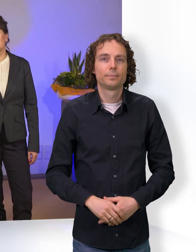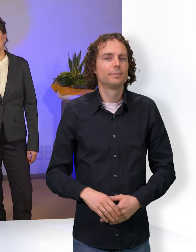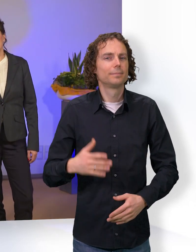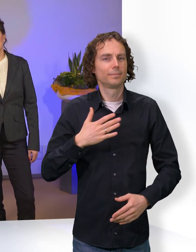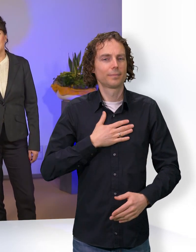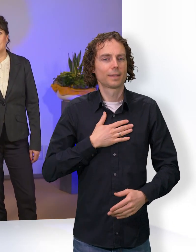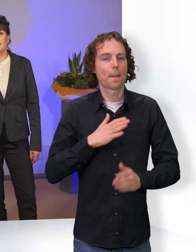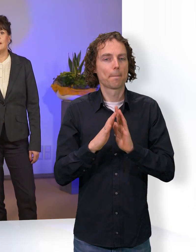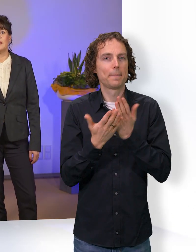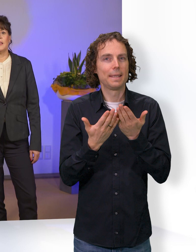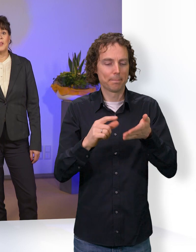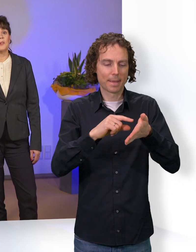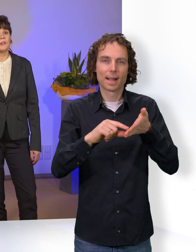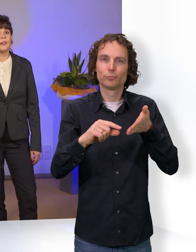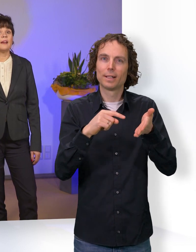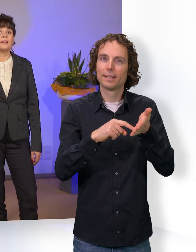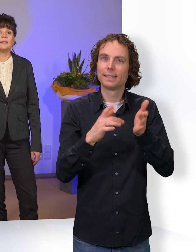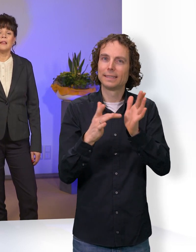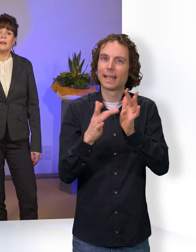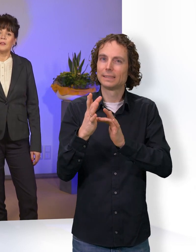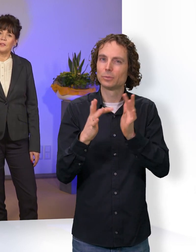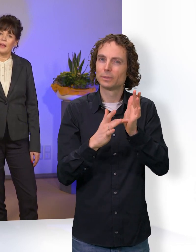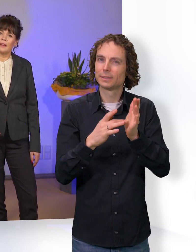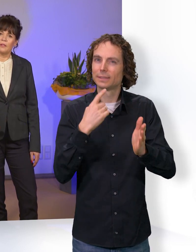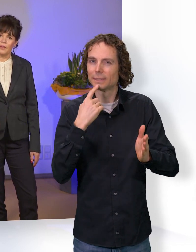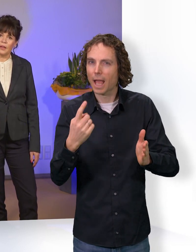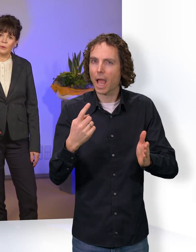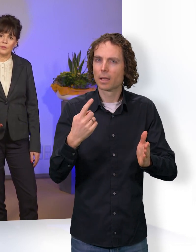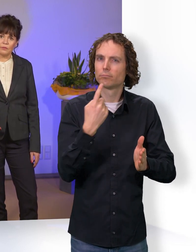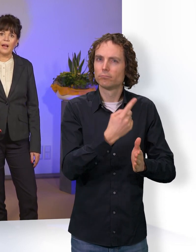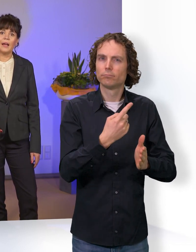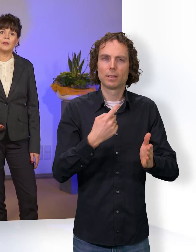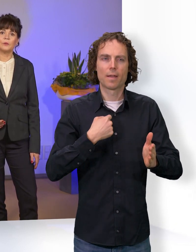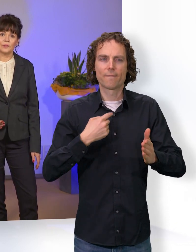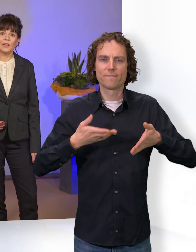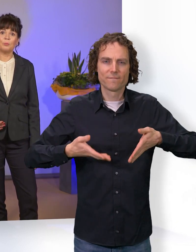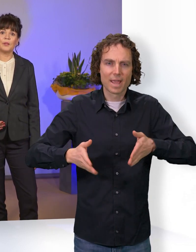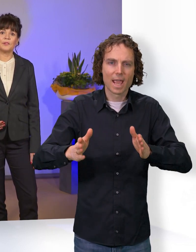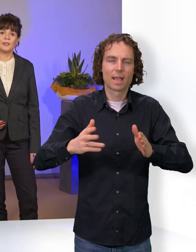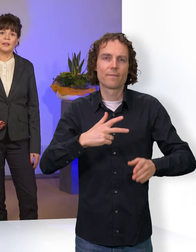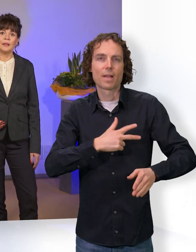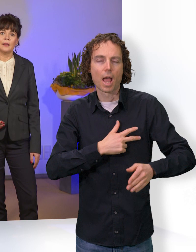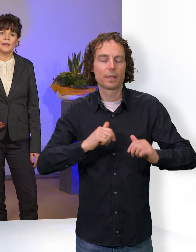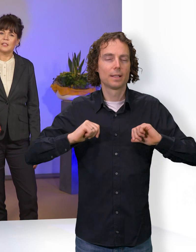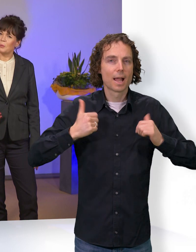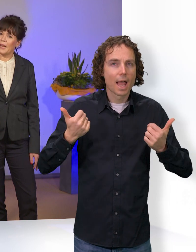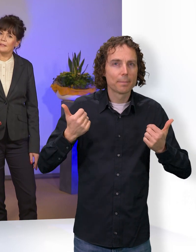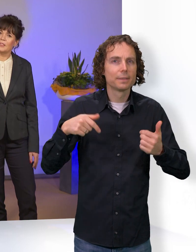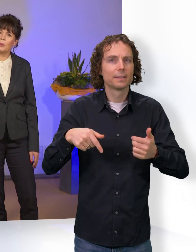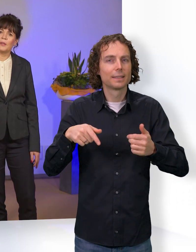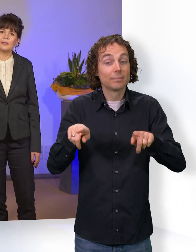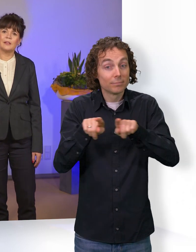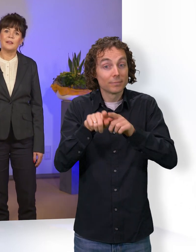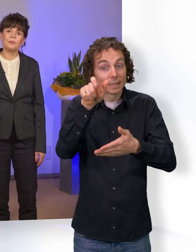In unserer Bibelstelle, in der Jesus gesagt hat, dass er der Weg und die Wahrheit und das Leben ist, in dem